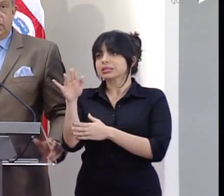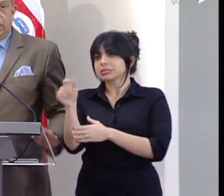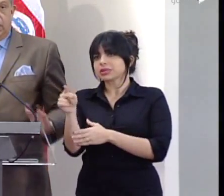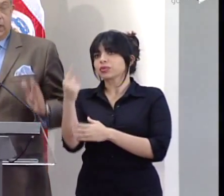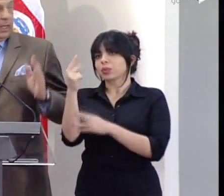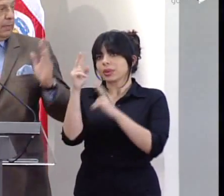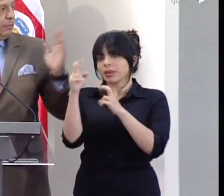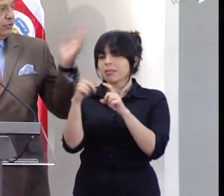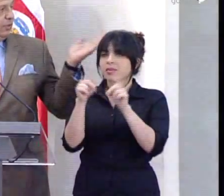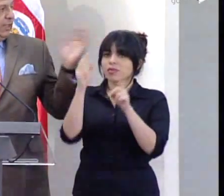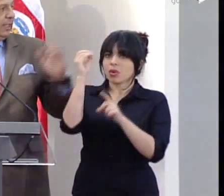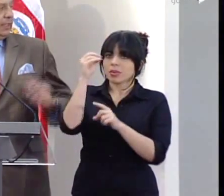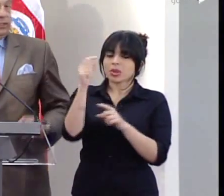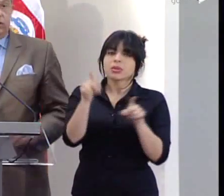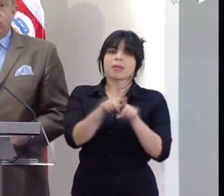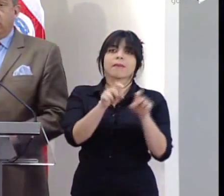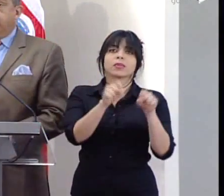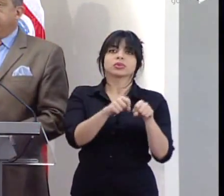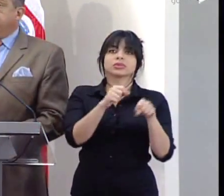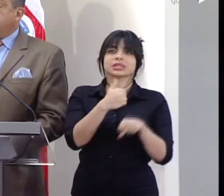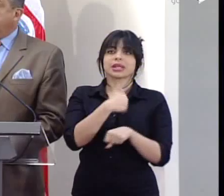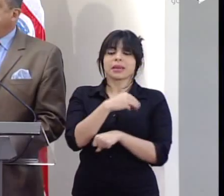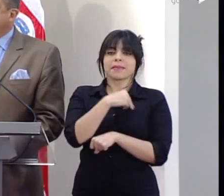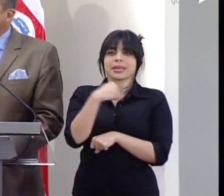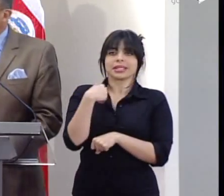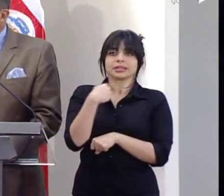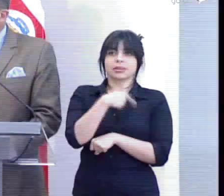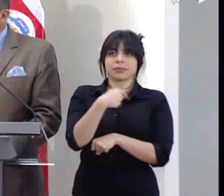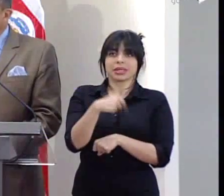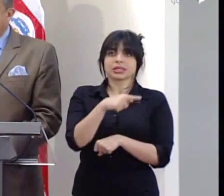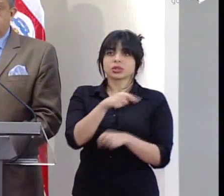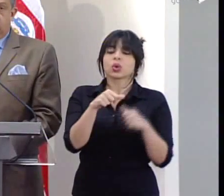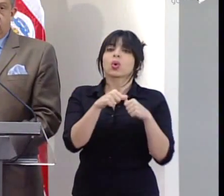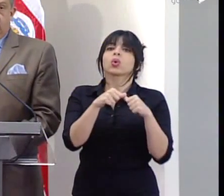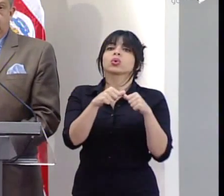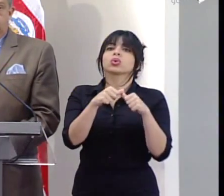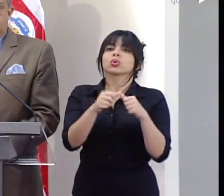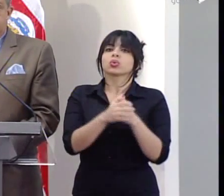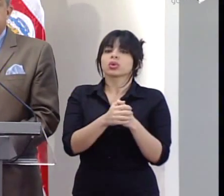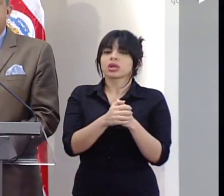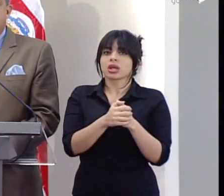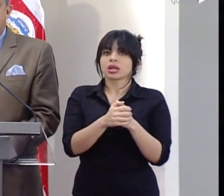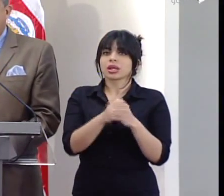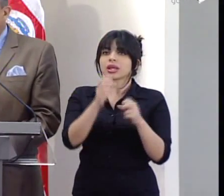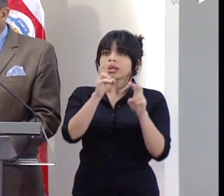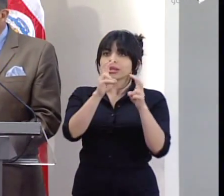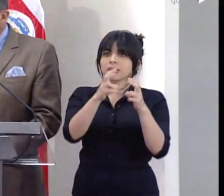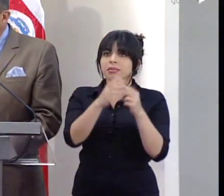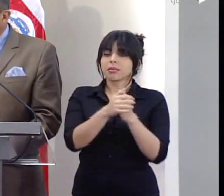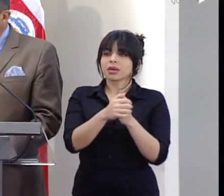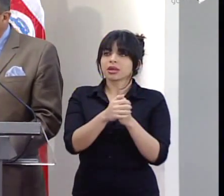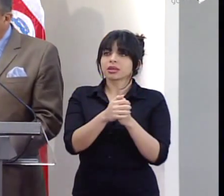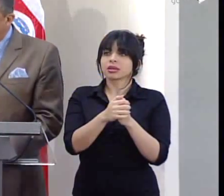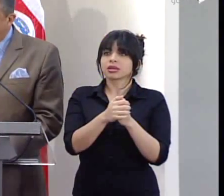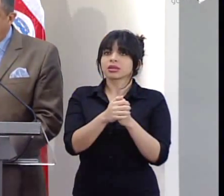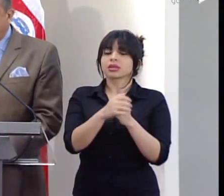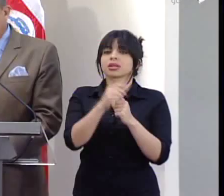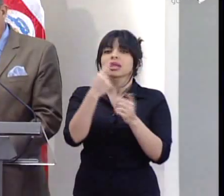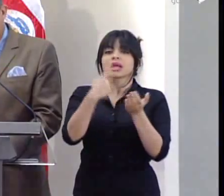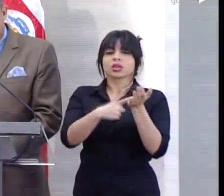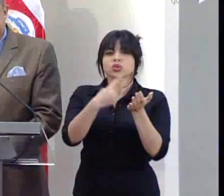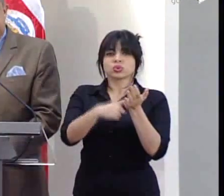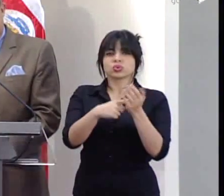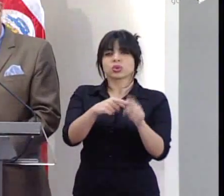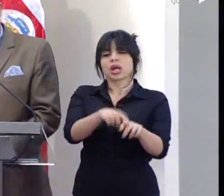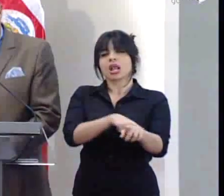ellos, la posibilidad de que el señor ministro de la Presidencia continuara haciéndolo en el marco de aquella discusión